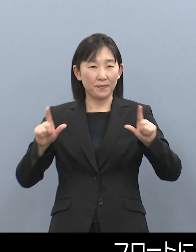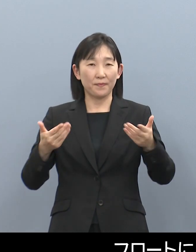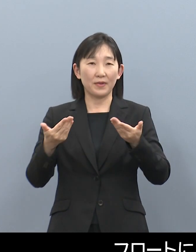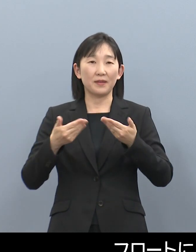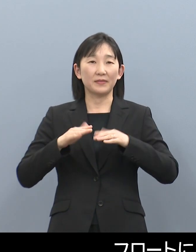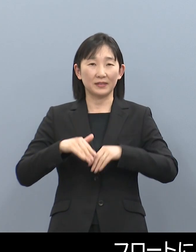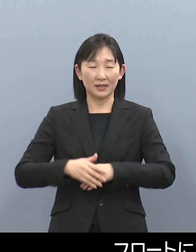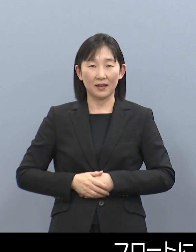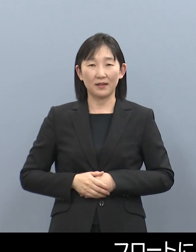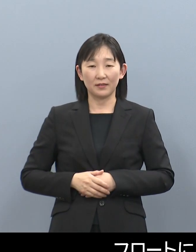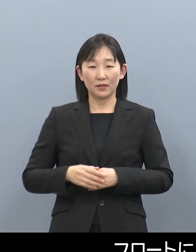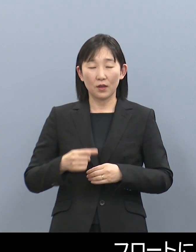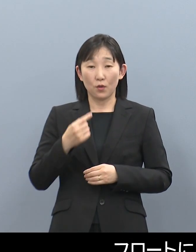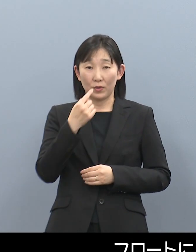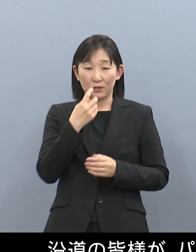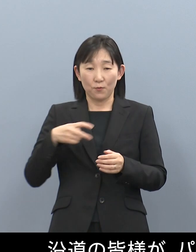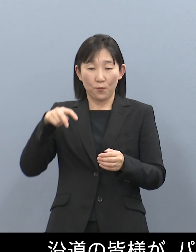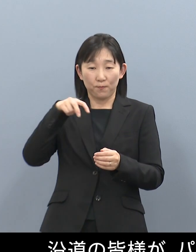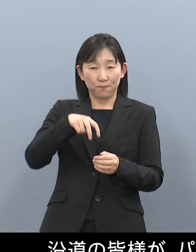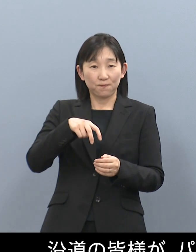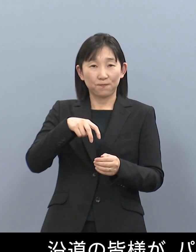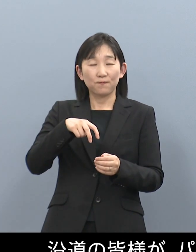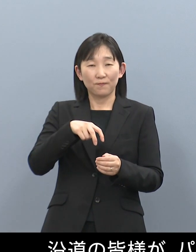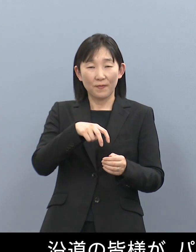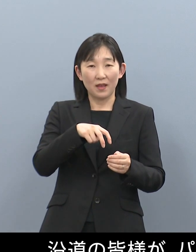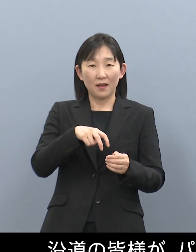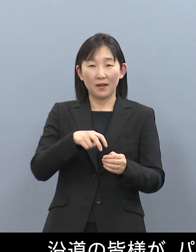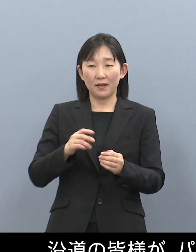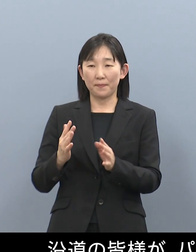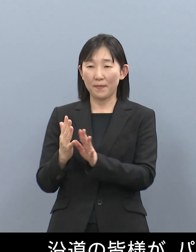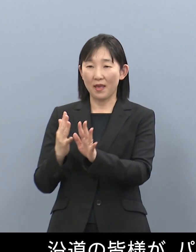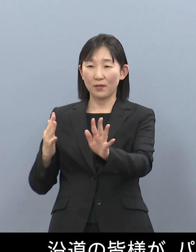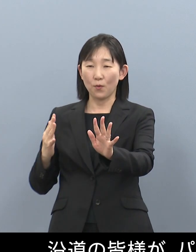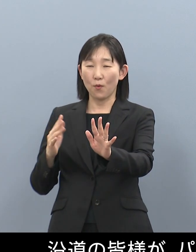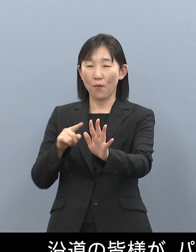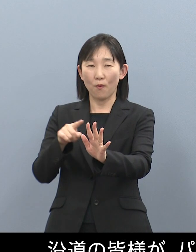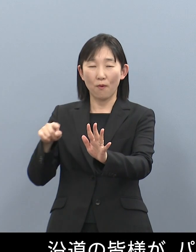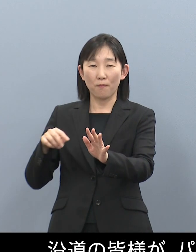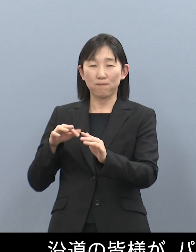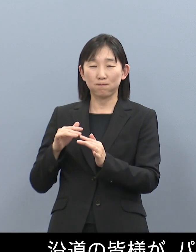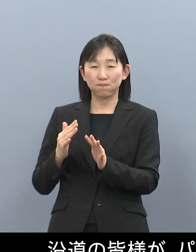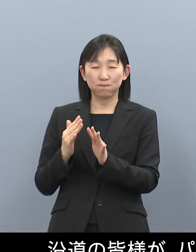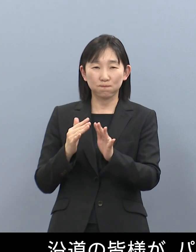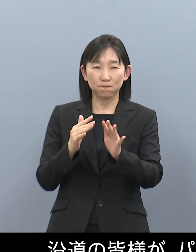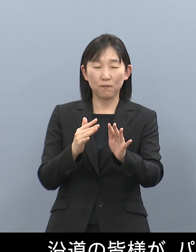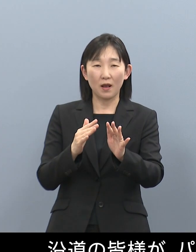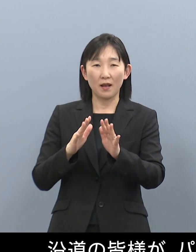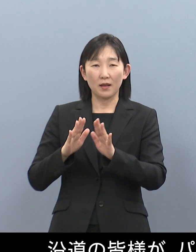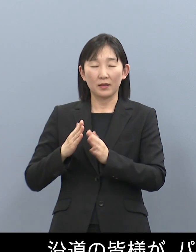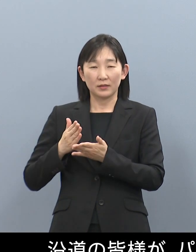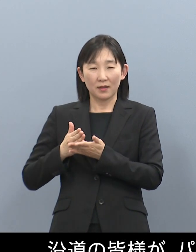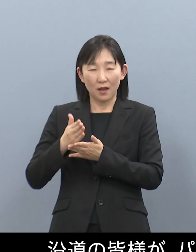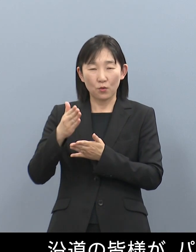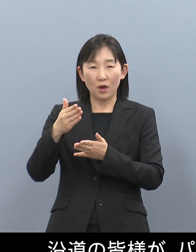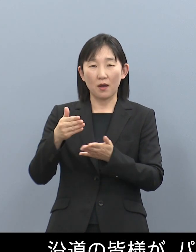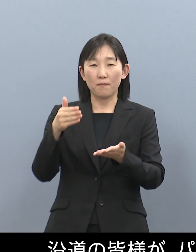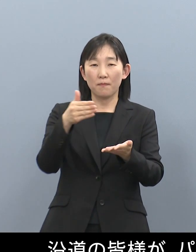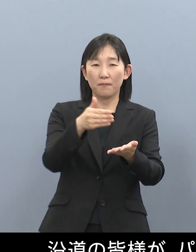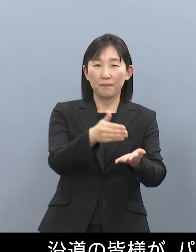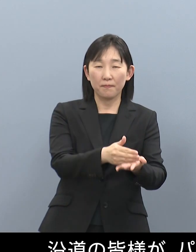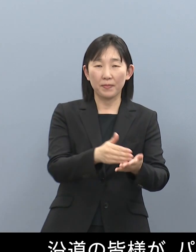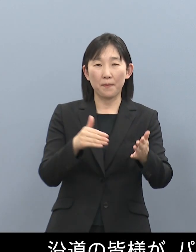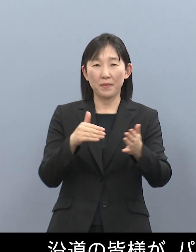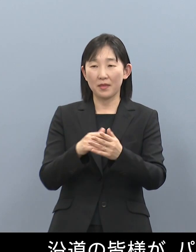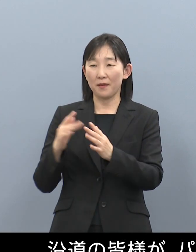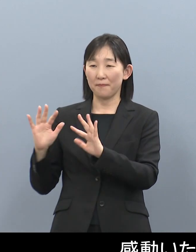フロートに同乗しておりました私も、沿道の皆様がパレードの最初から最後まで声援を送っていただく光景を目の当た